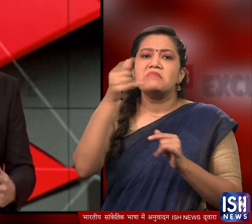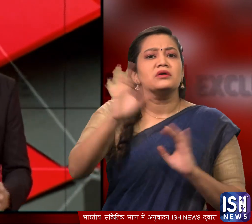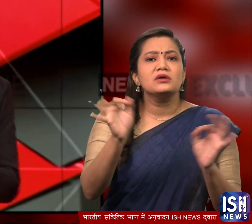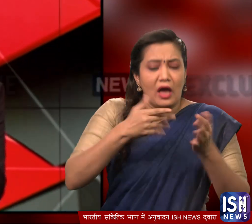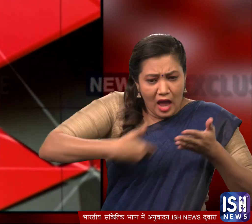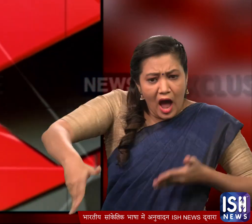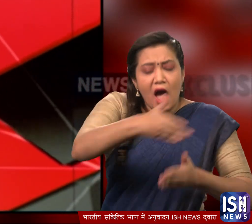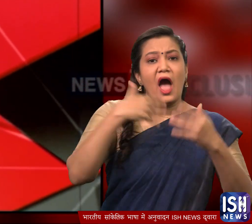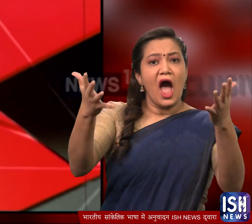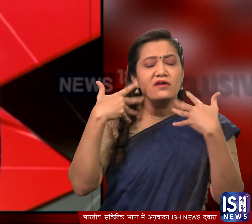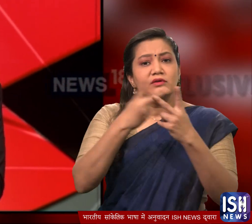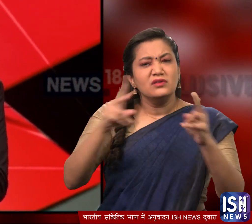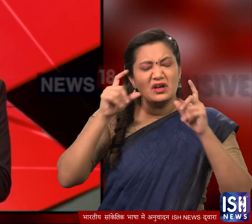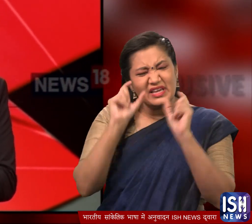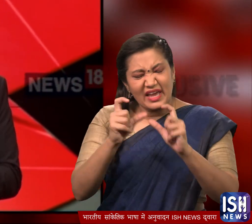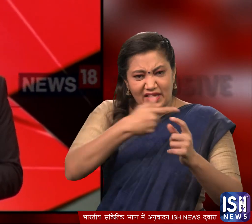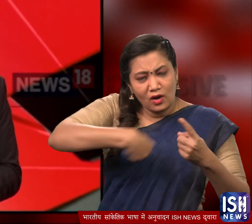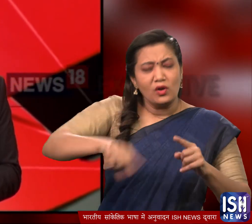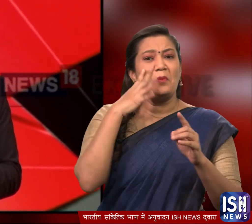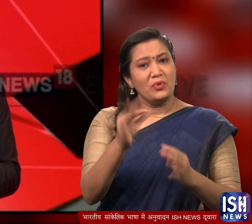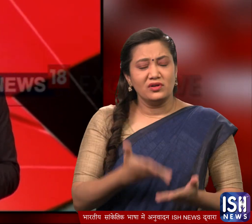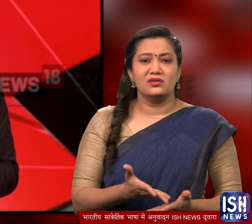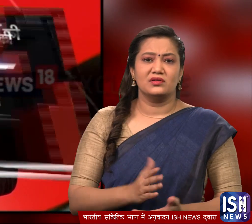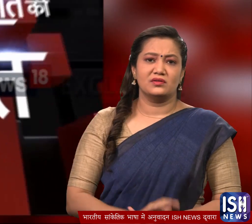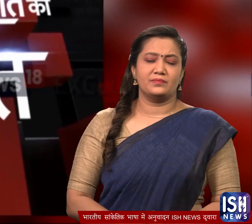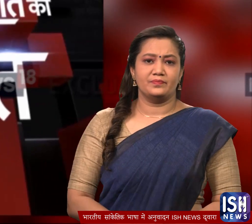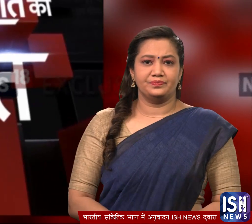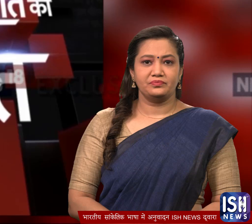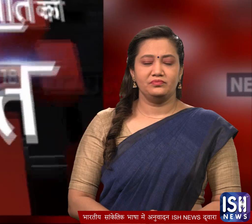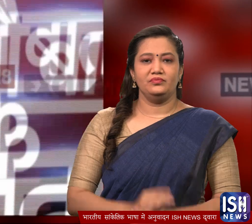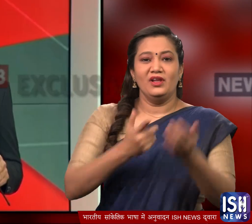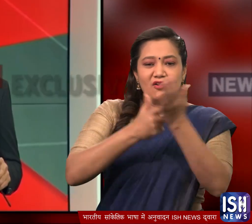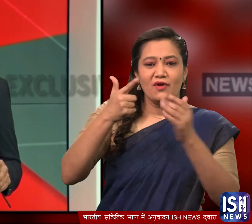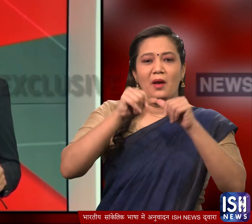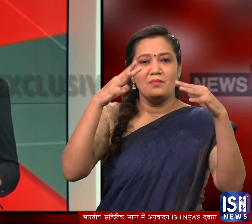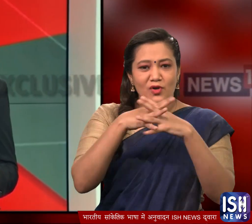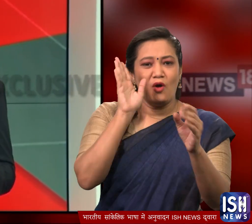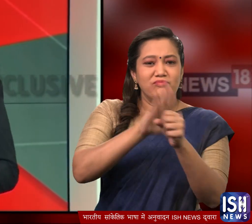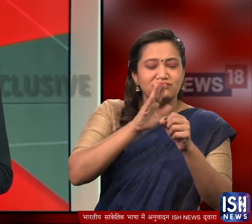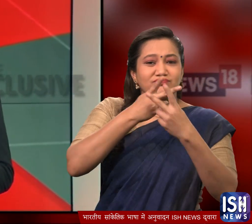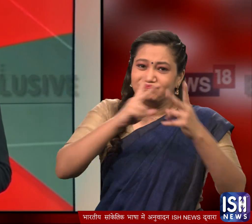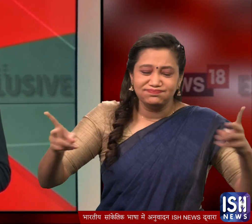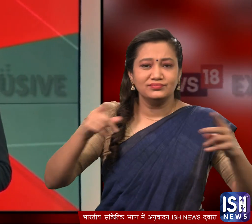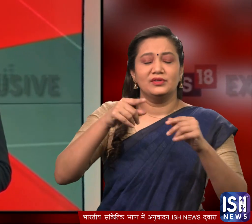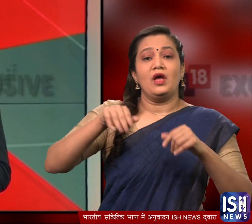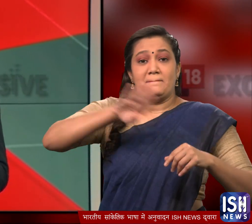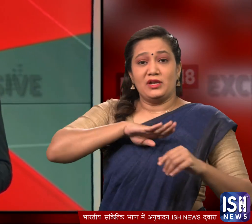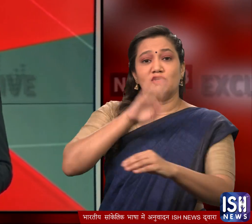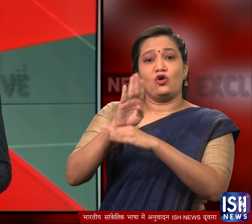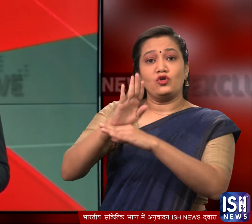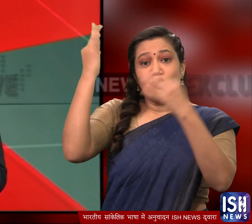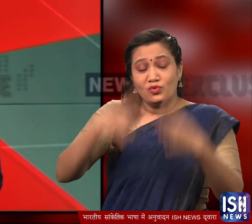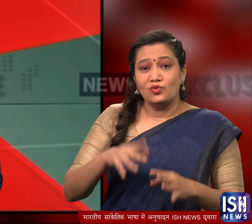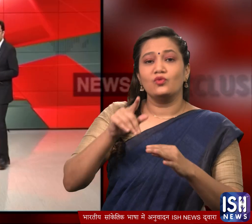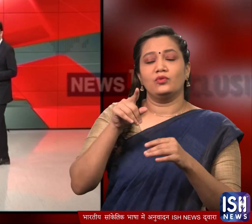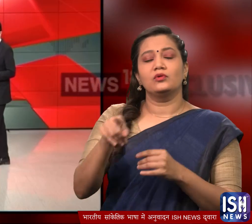जाए, हमारी और पर्यावरण की सेहत के लिए उतना ही बेहतर है। कृषि सुधार कानूनों पर चल रहे घमासान के बीच महाराष्ट्र